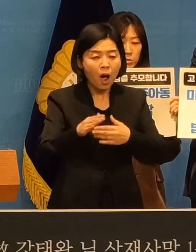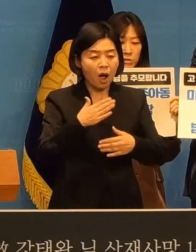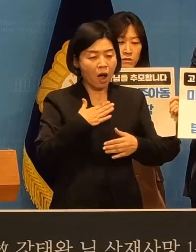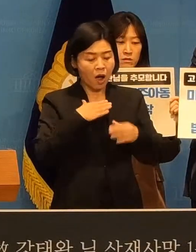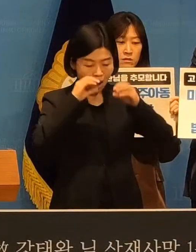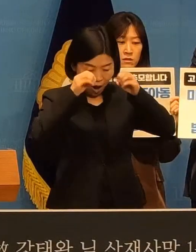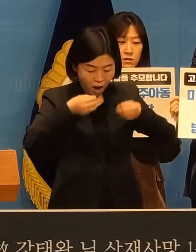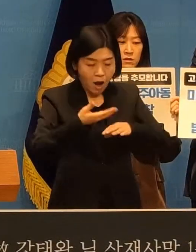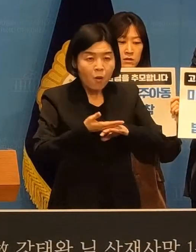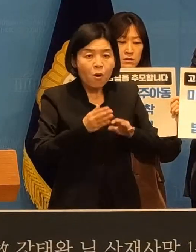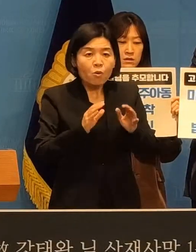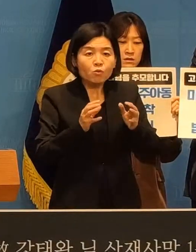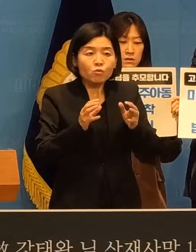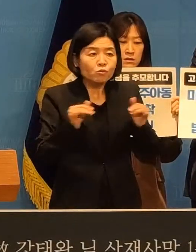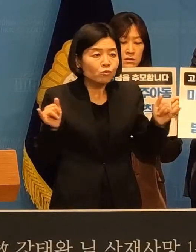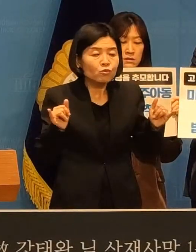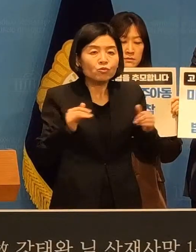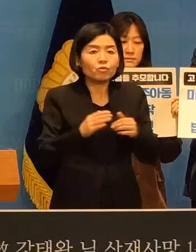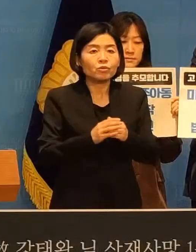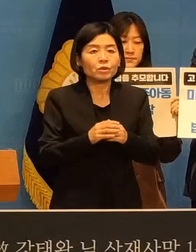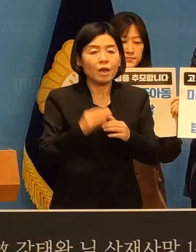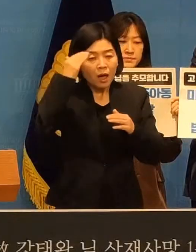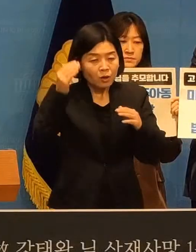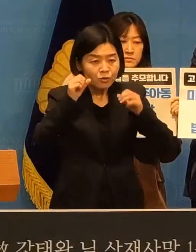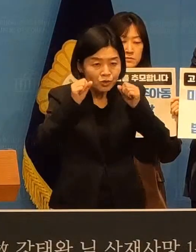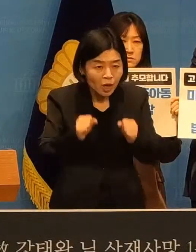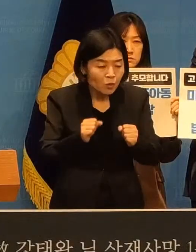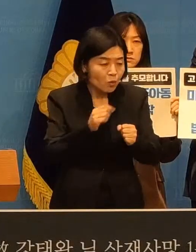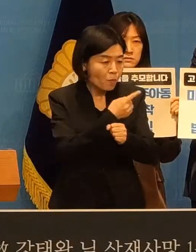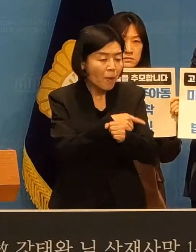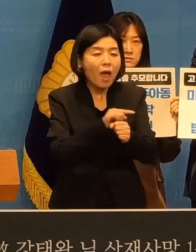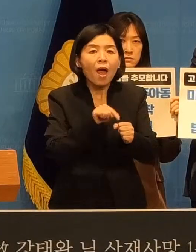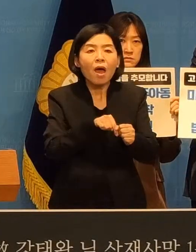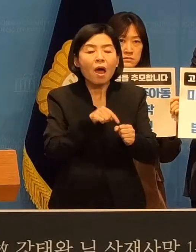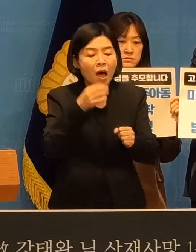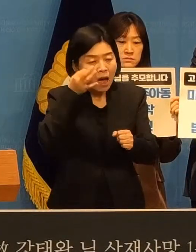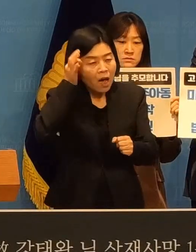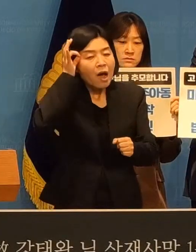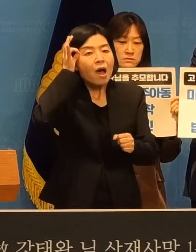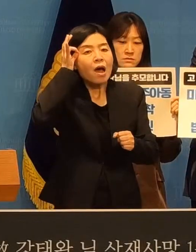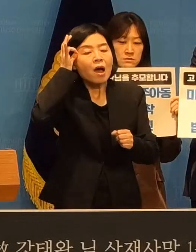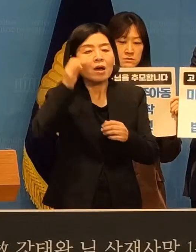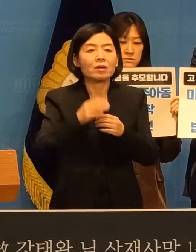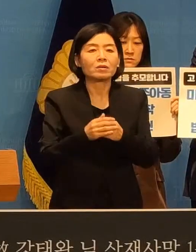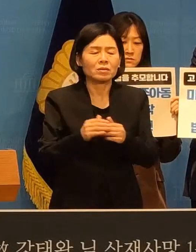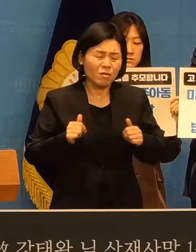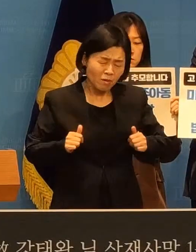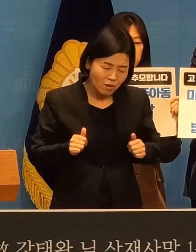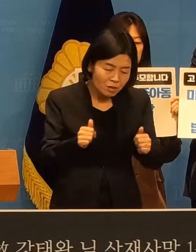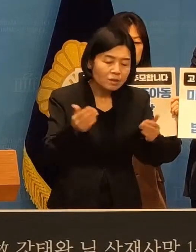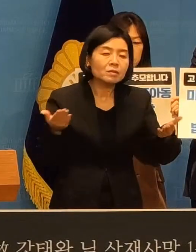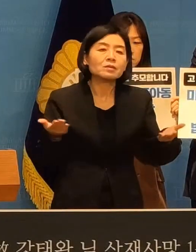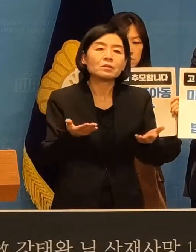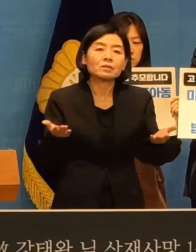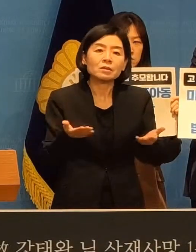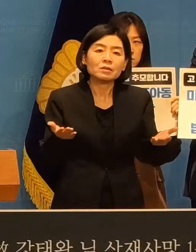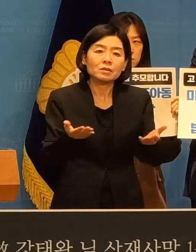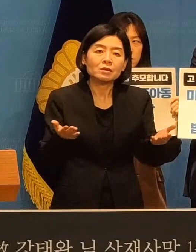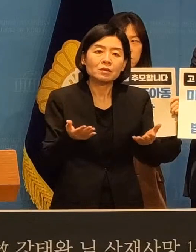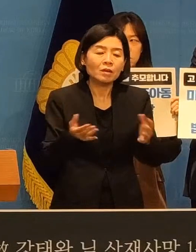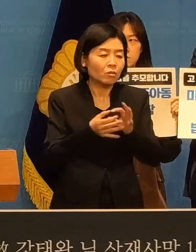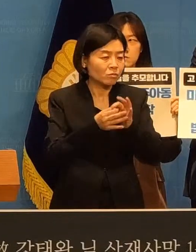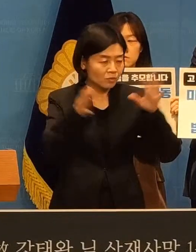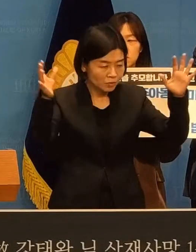외국인이라는 그리고 미등록 체류자라는 사실을 뼈저리게 깨달았다고 했습니다. 그것은 열심히 일해도 한국인보다 낮은 임금을